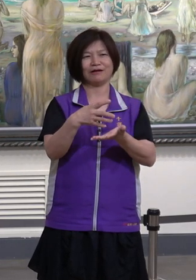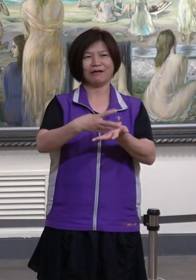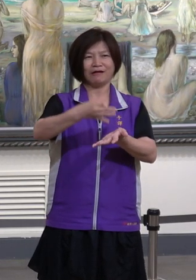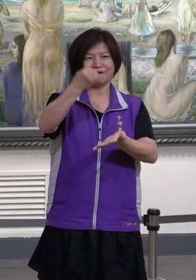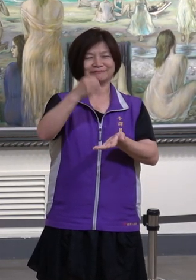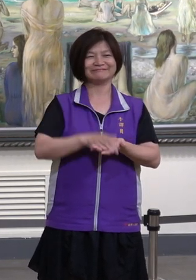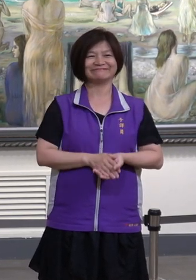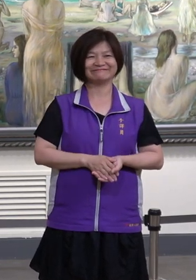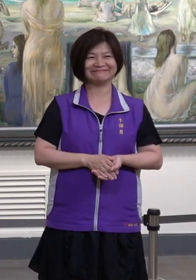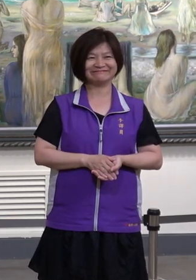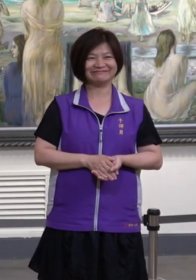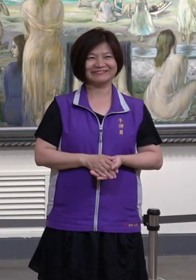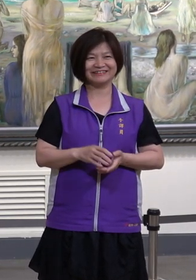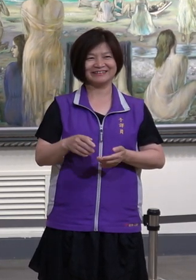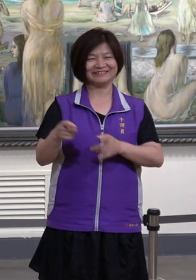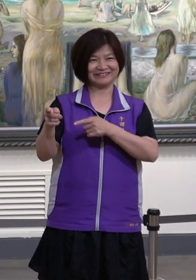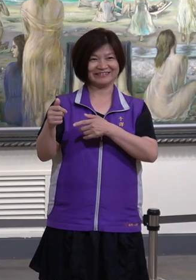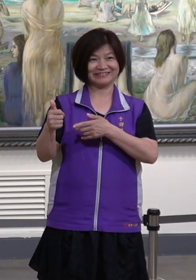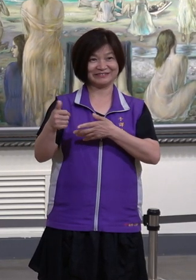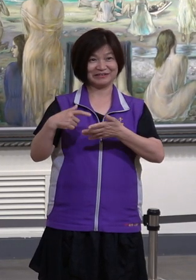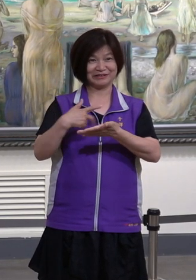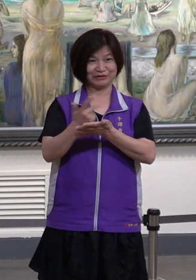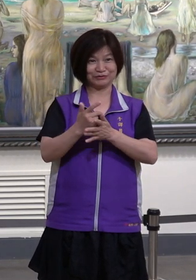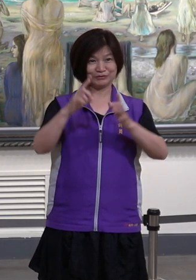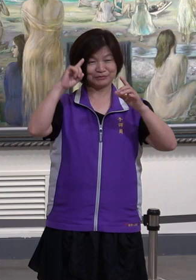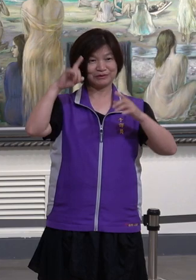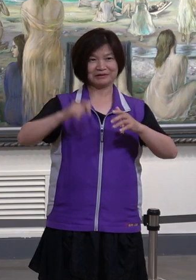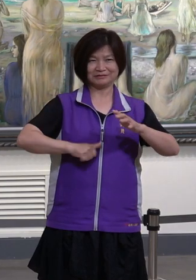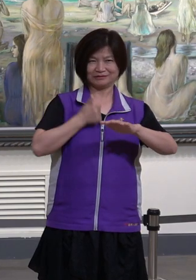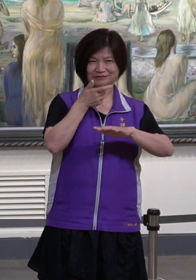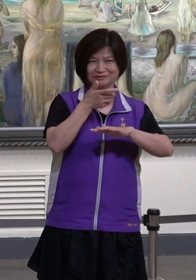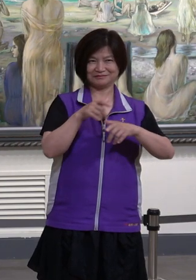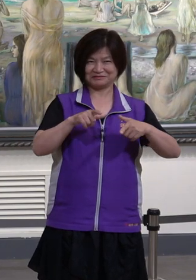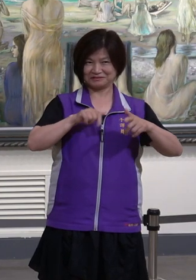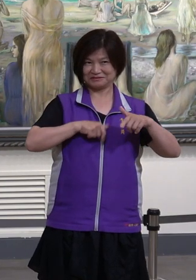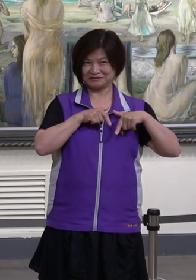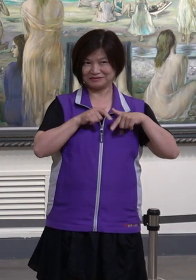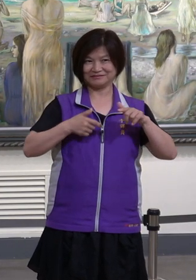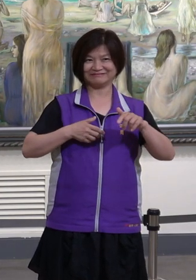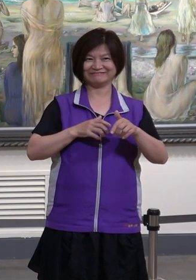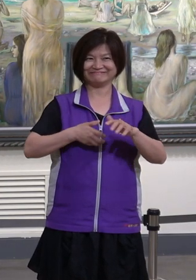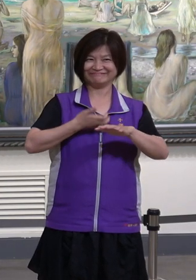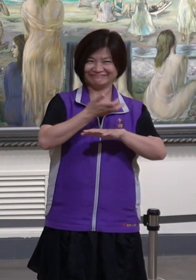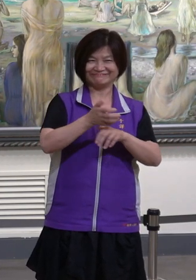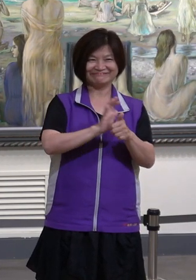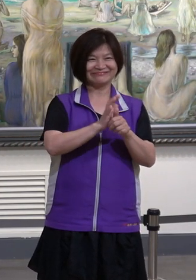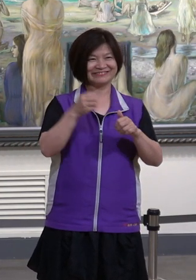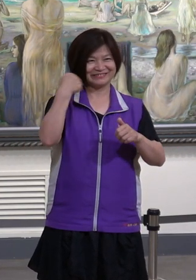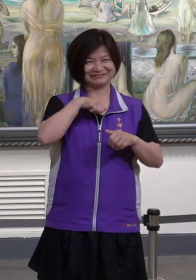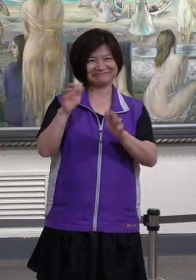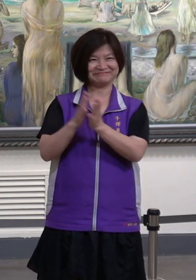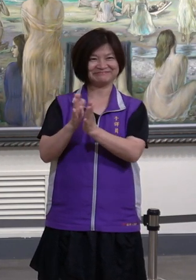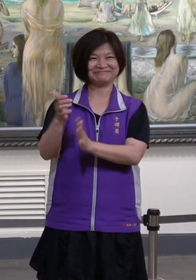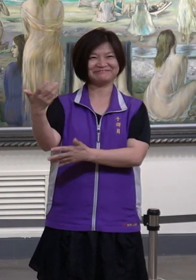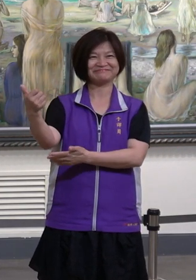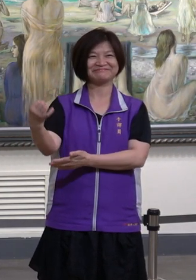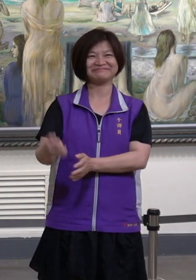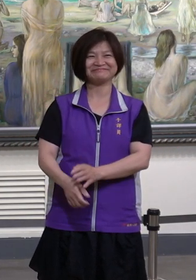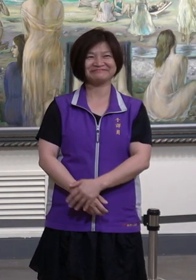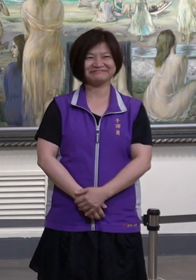以呢，因此呢，他用艺术创作真心用心来爱台湾这块。我们是不是要热烈掌声